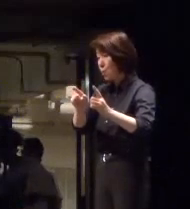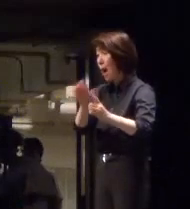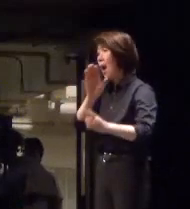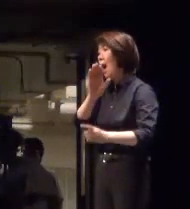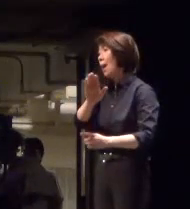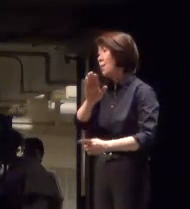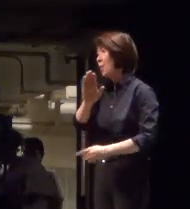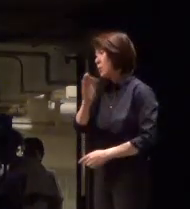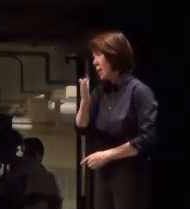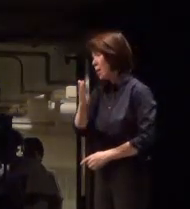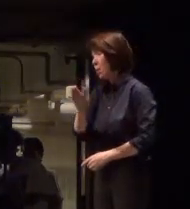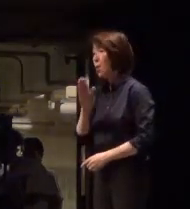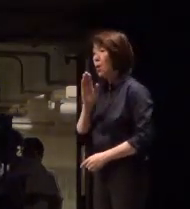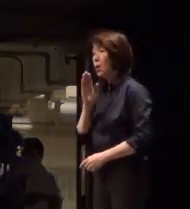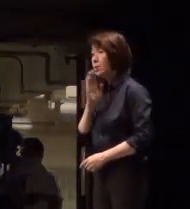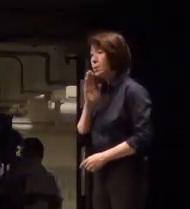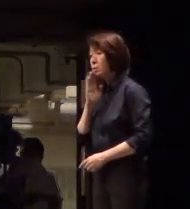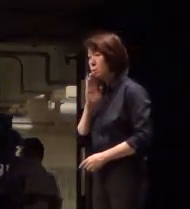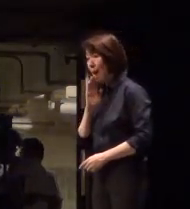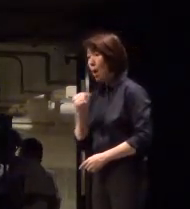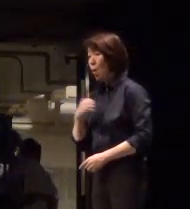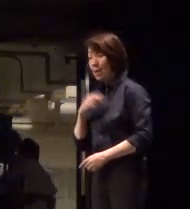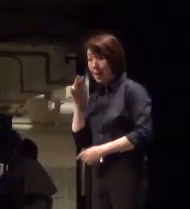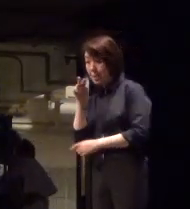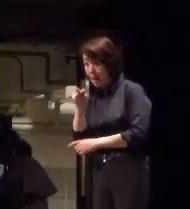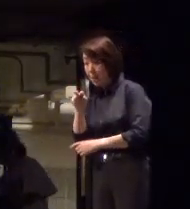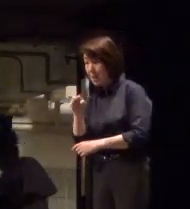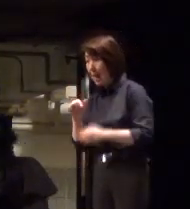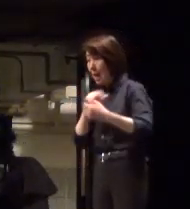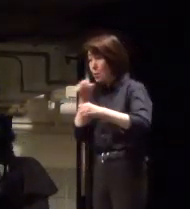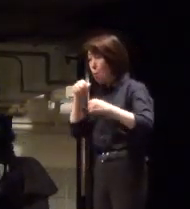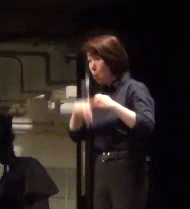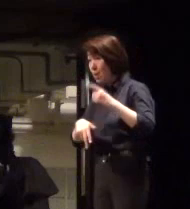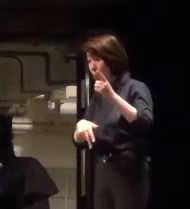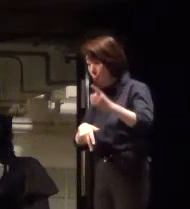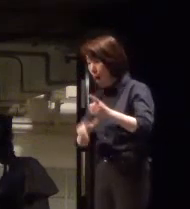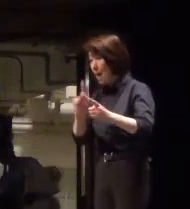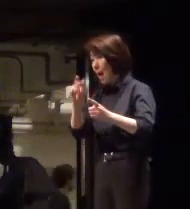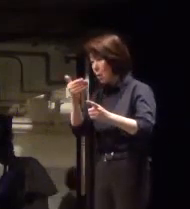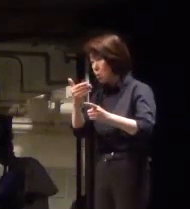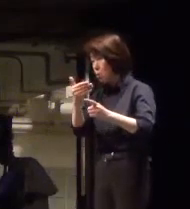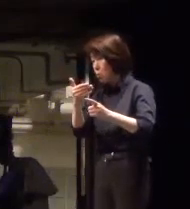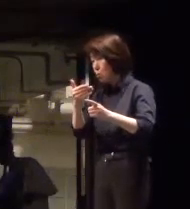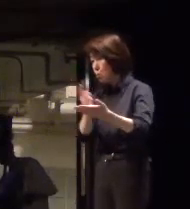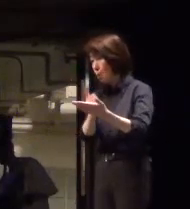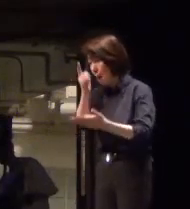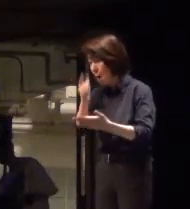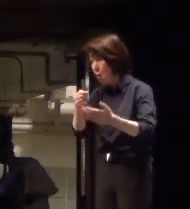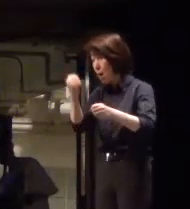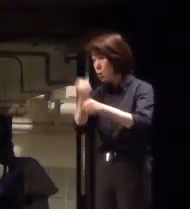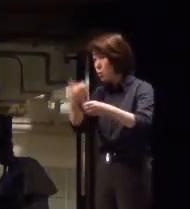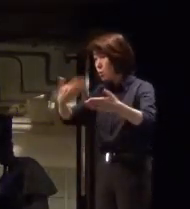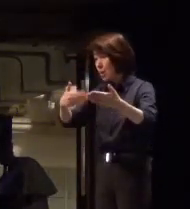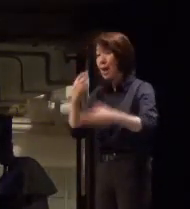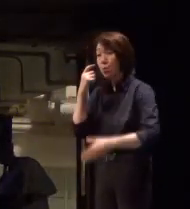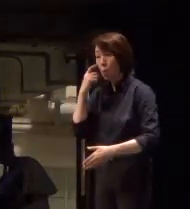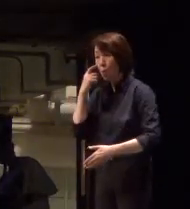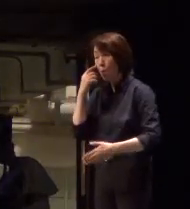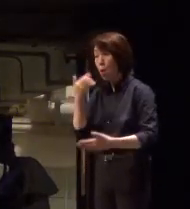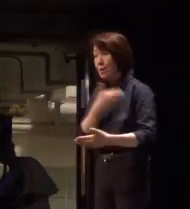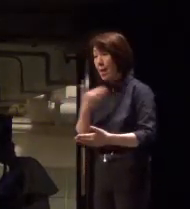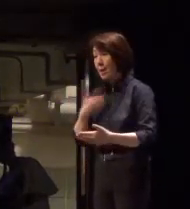ありますけれども、私は実はまだ彼らは作ってないと今でも思っているのですが、どうせできたとしてもするはずです